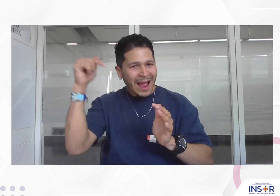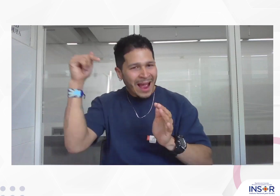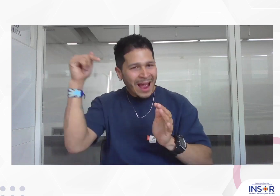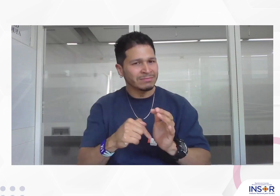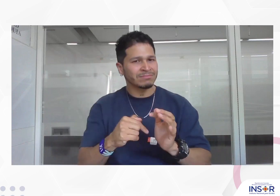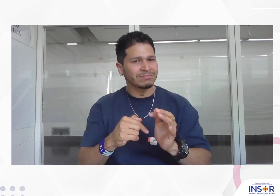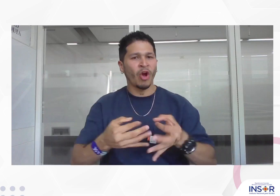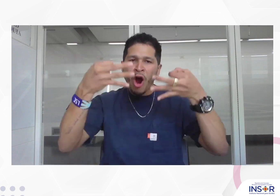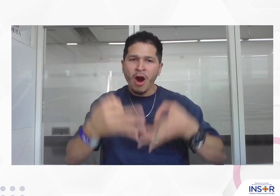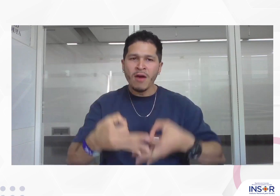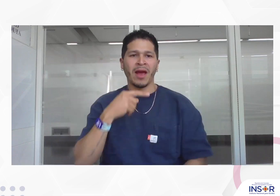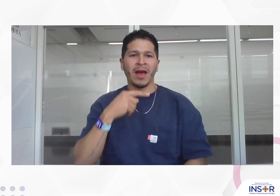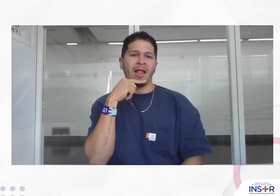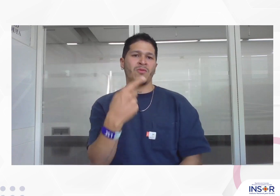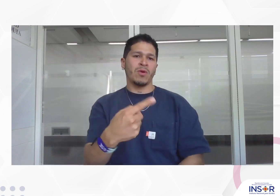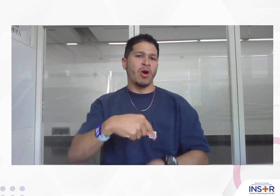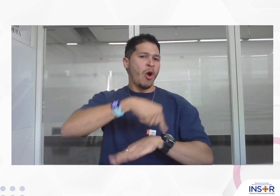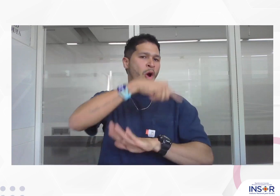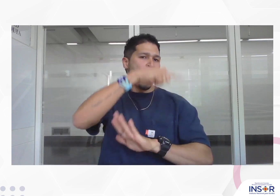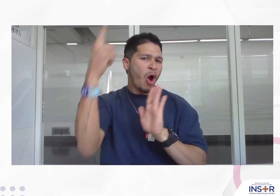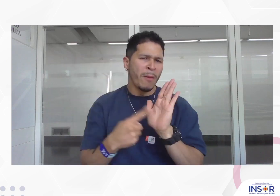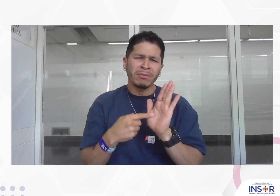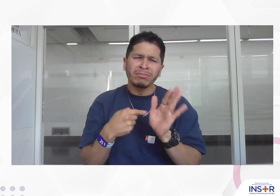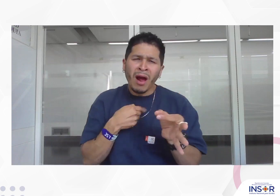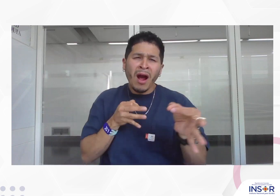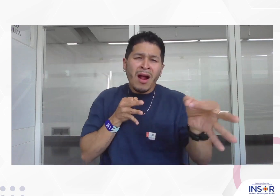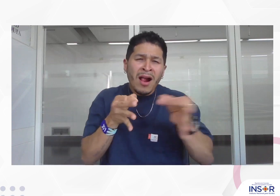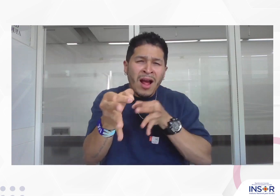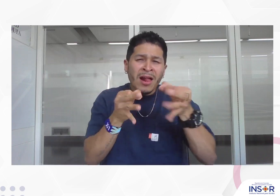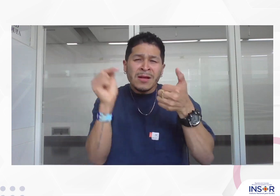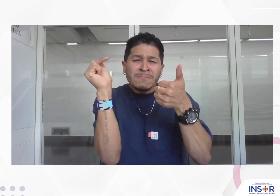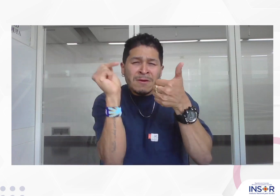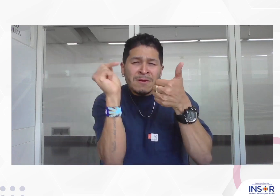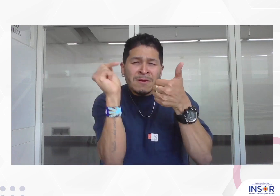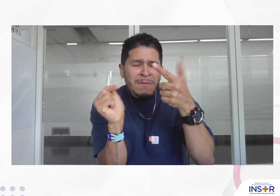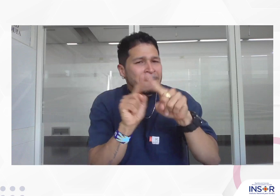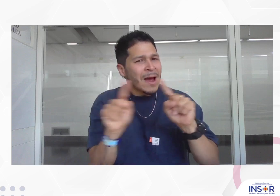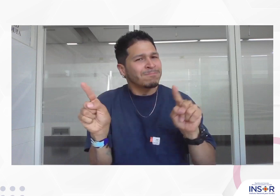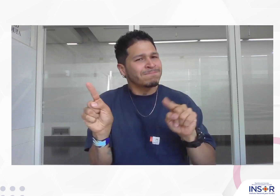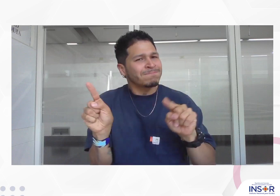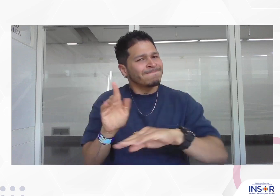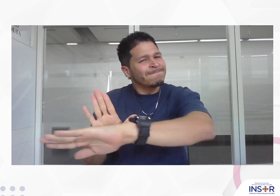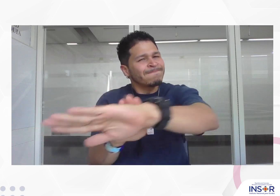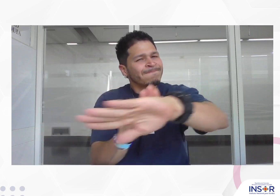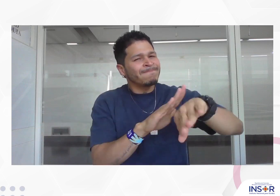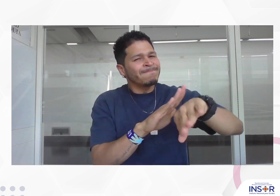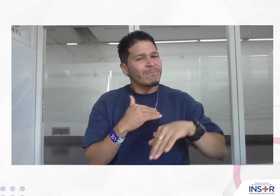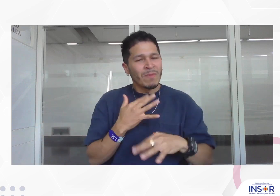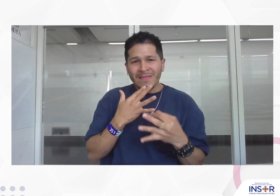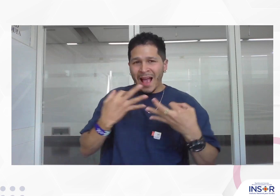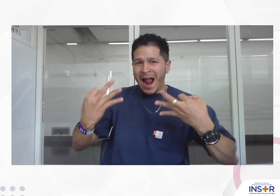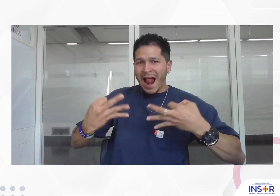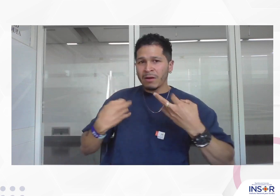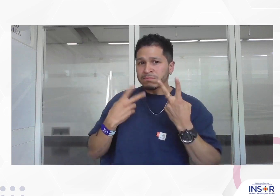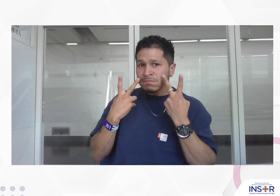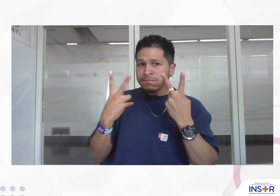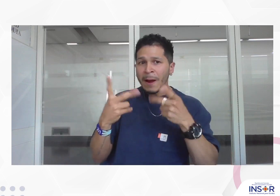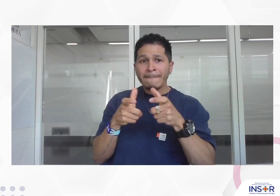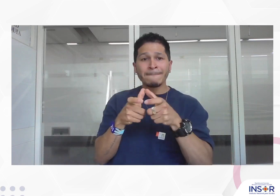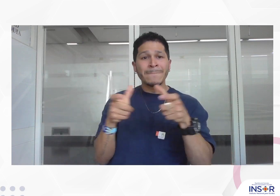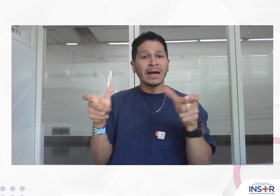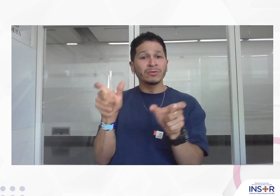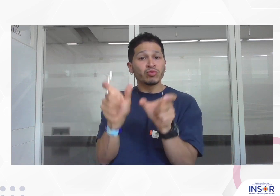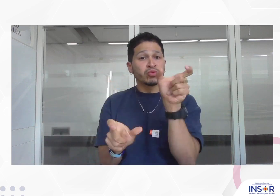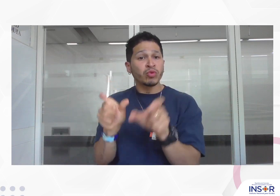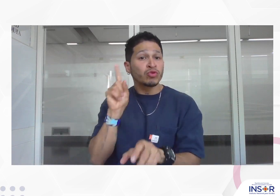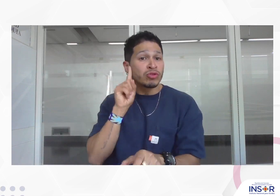muy importante esa reflexión sobre la lengua de señas, sobre el uso de la lengua en los diferentes contextos. Hablar de diferentes